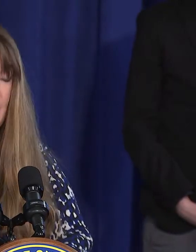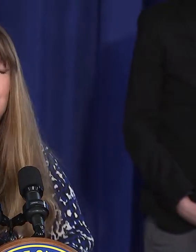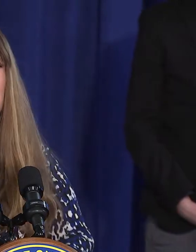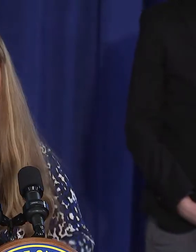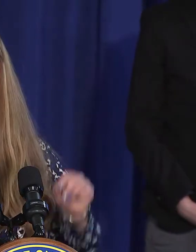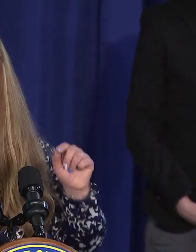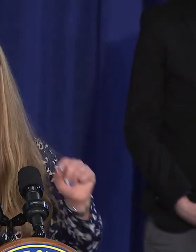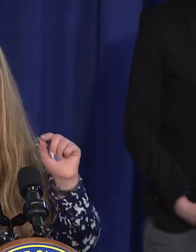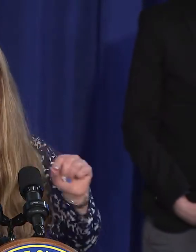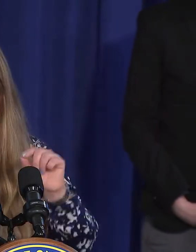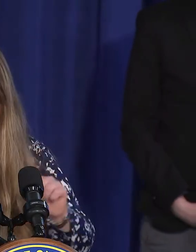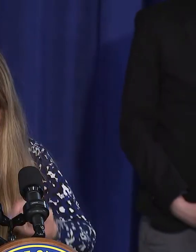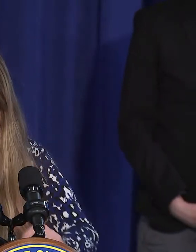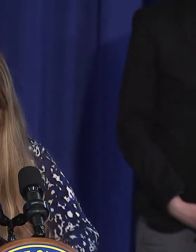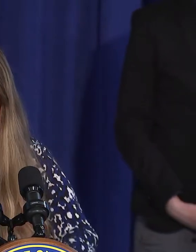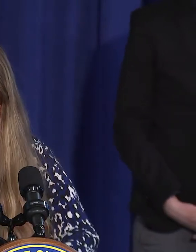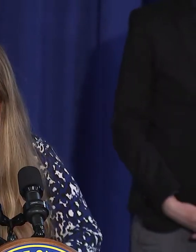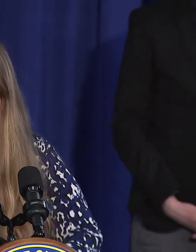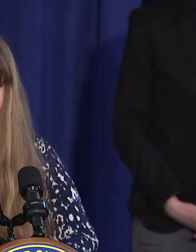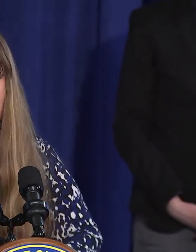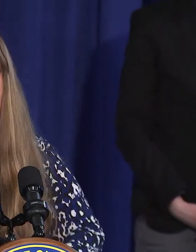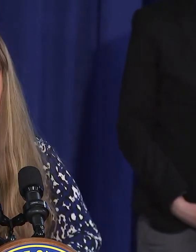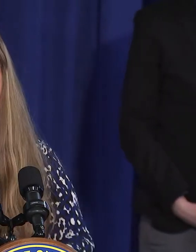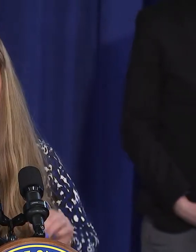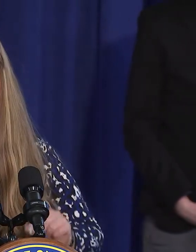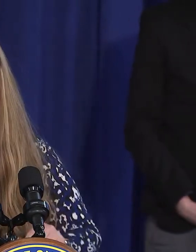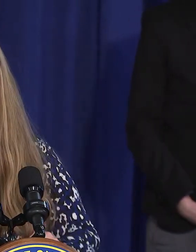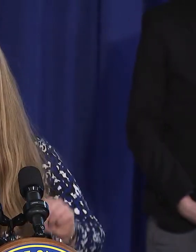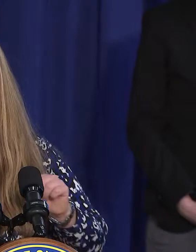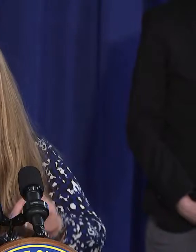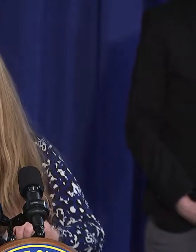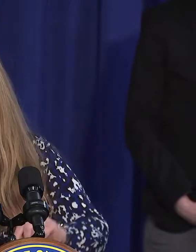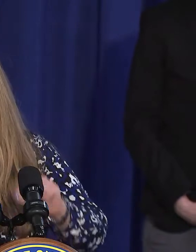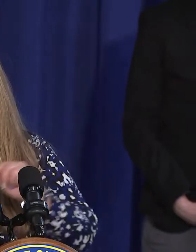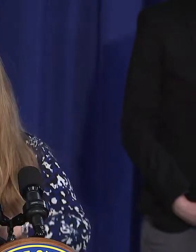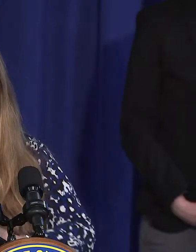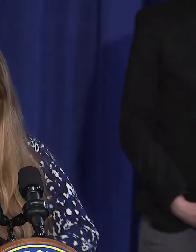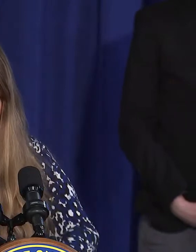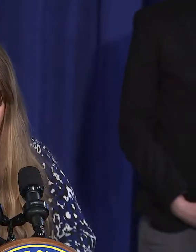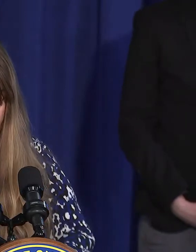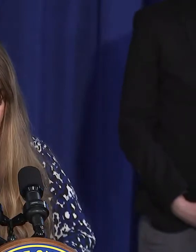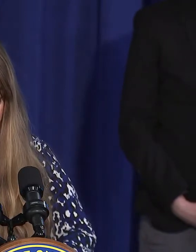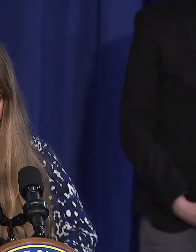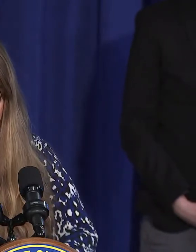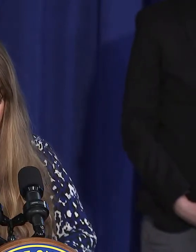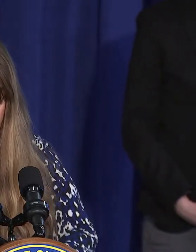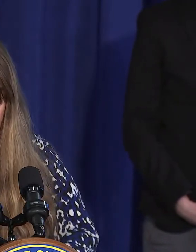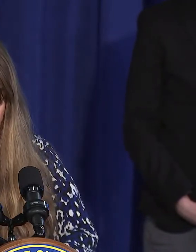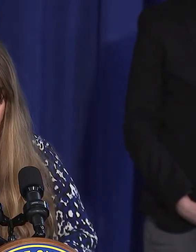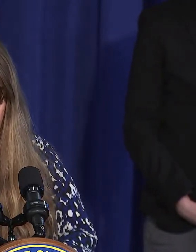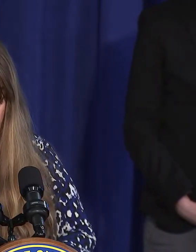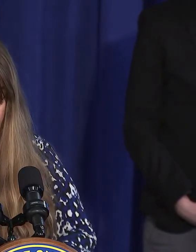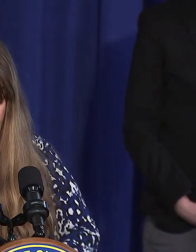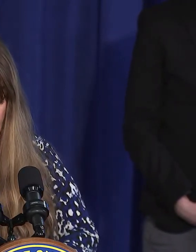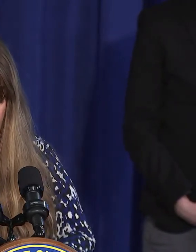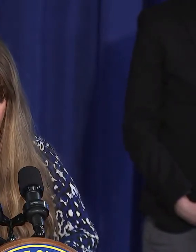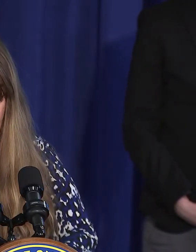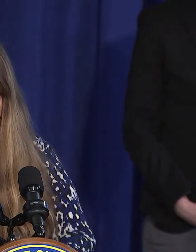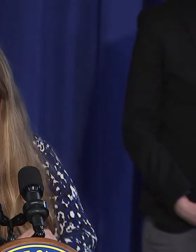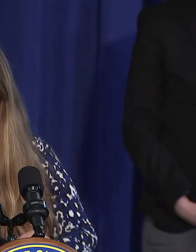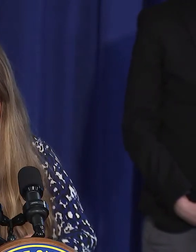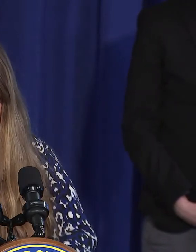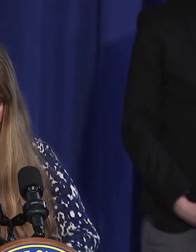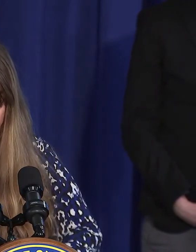buscar condados para identificar el nivel de riesgo actual comunitario. Todos los viajeros